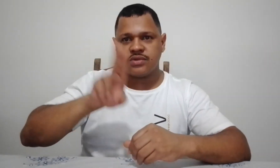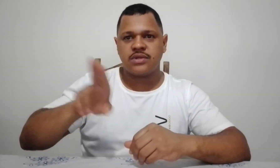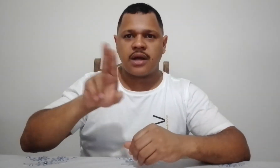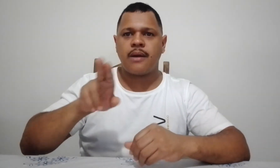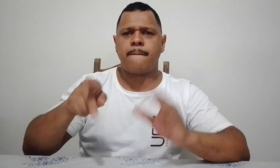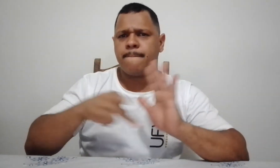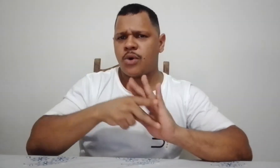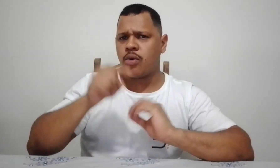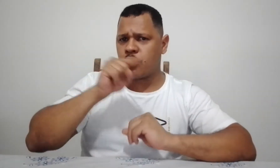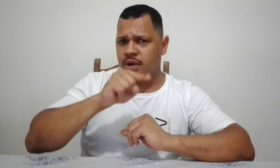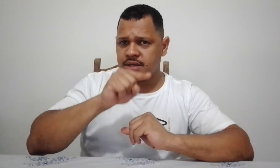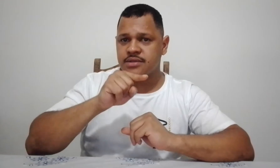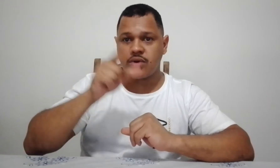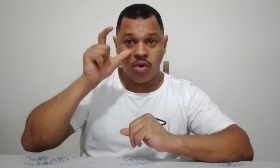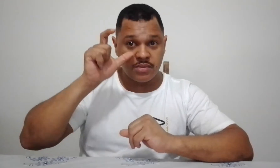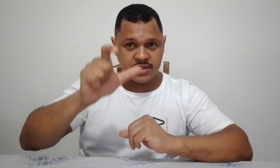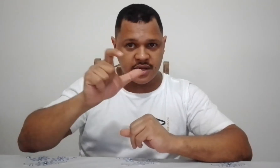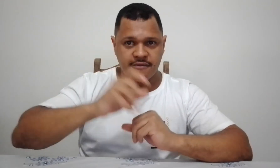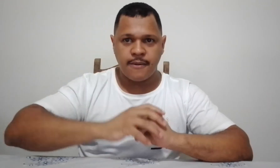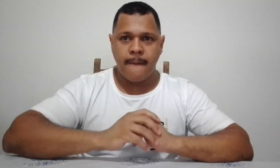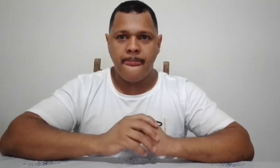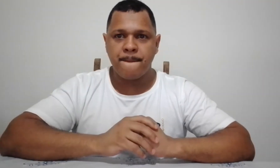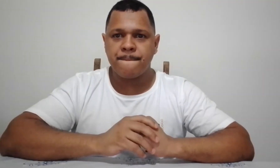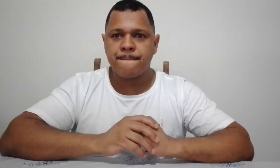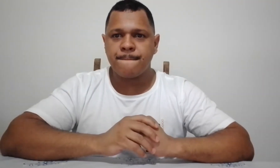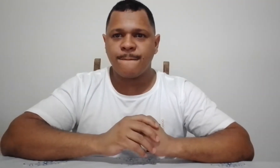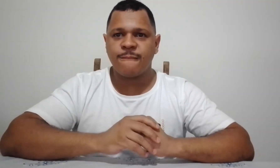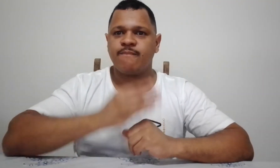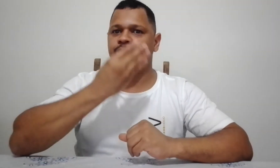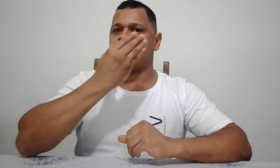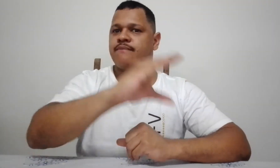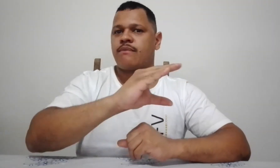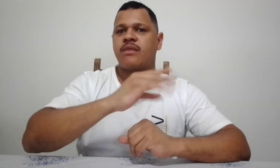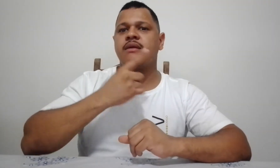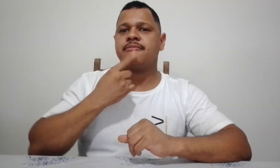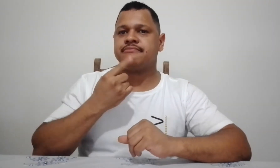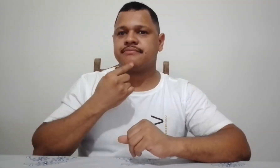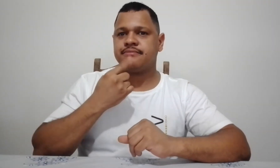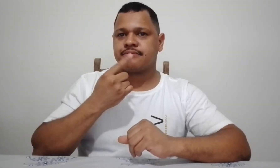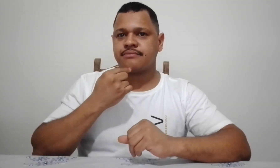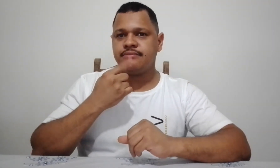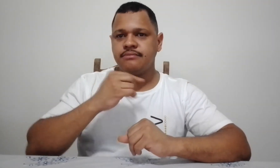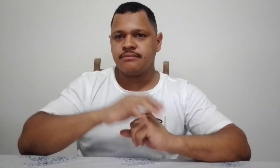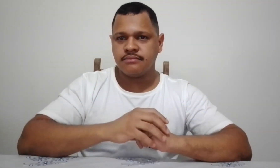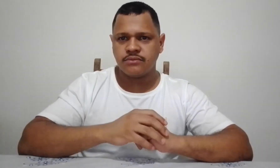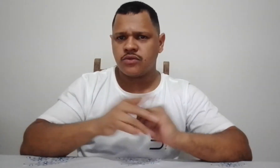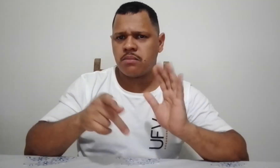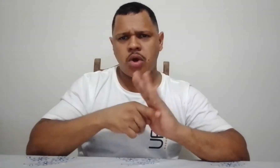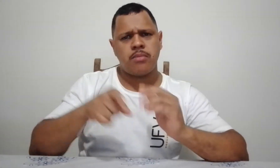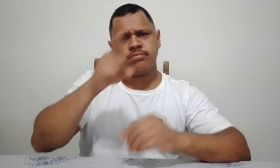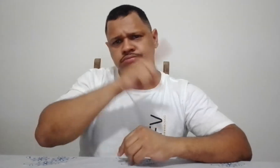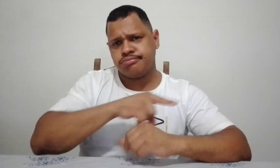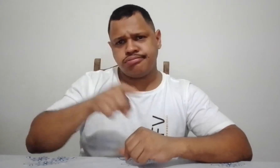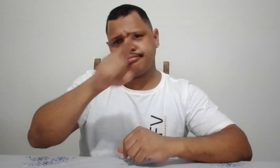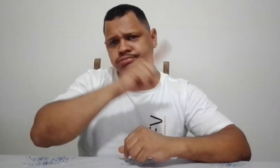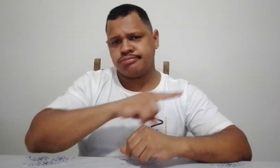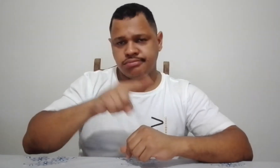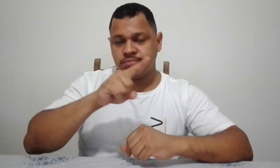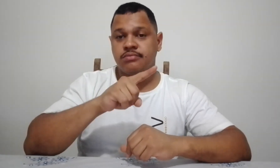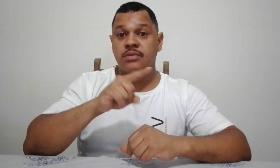ó. Vou colocar em vermelho. Aqui nós temos o operador rotacional. Em azul nós